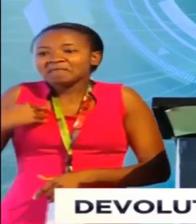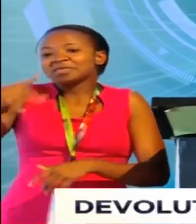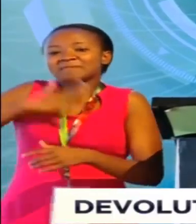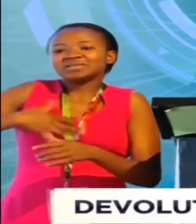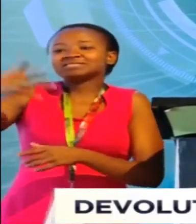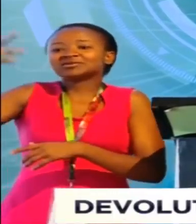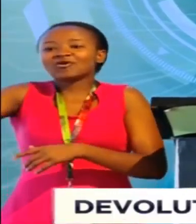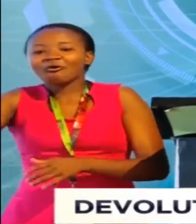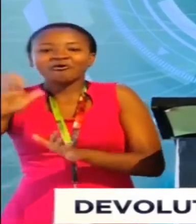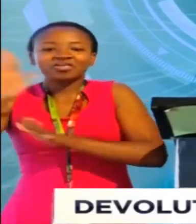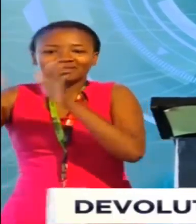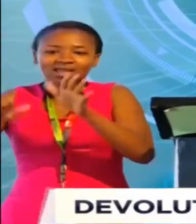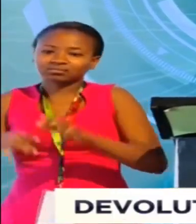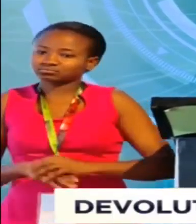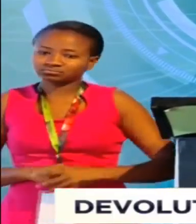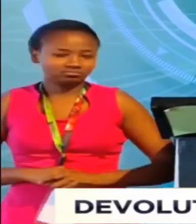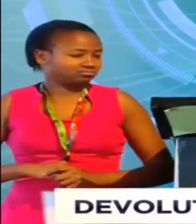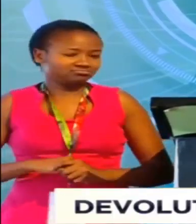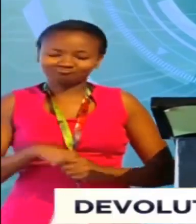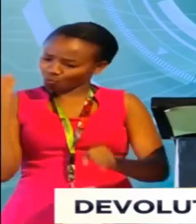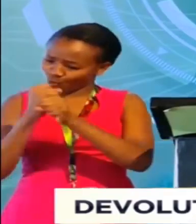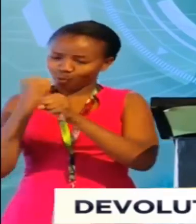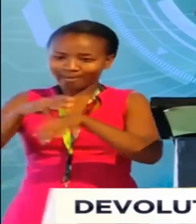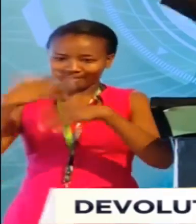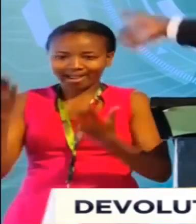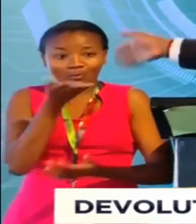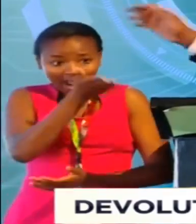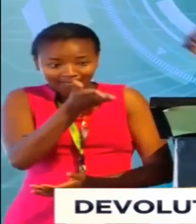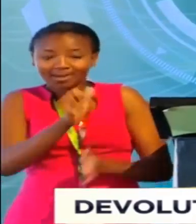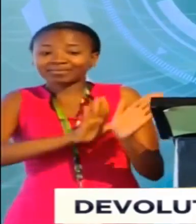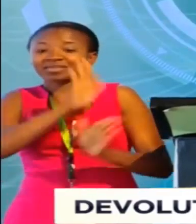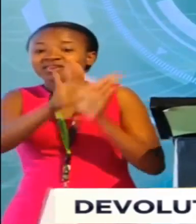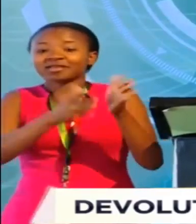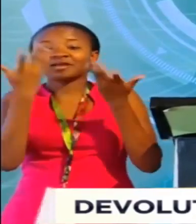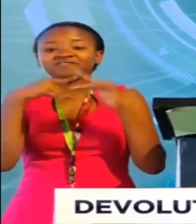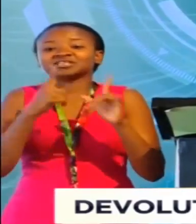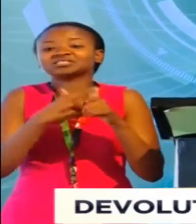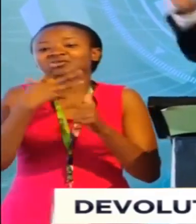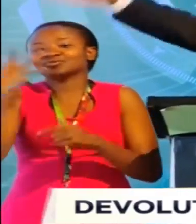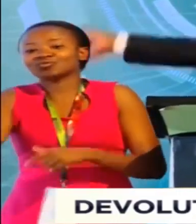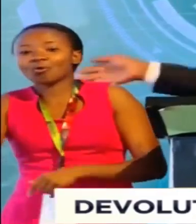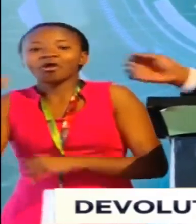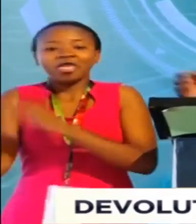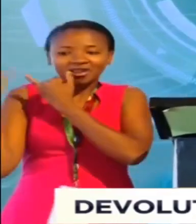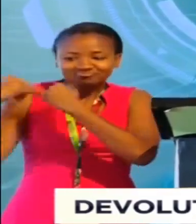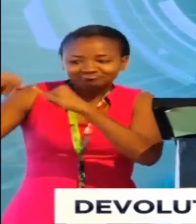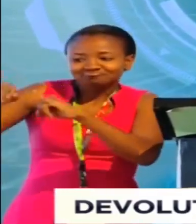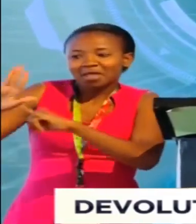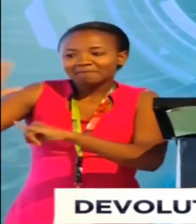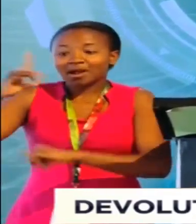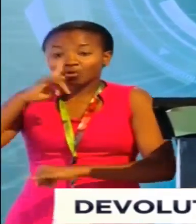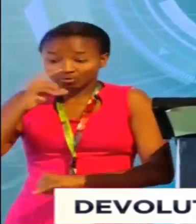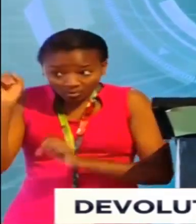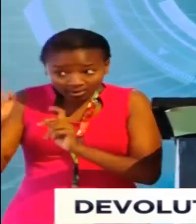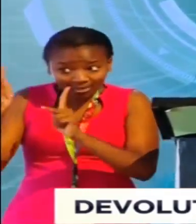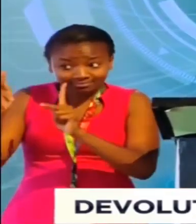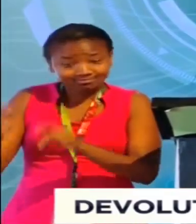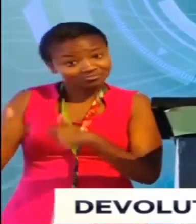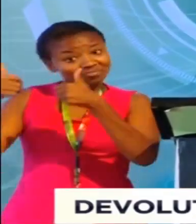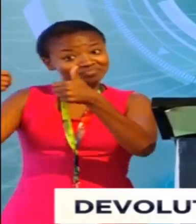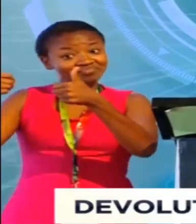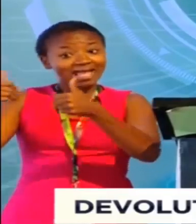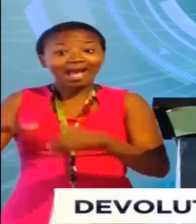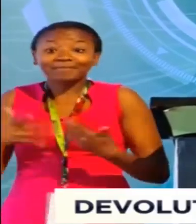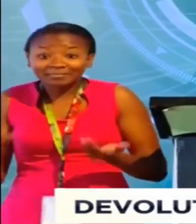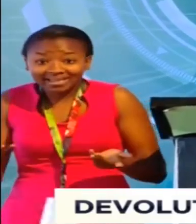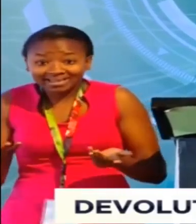hapa Kirinyaga hapa watakuonesha vile hiyo kazi inafanywa, ndio upeleke nyumbani ufundishe huko. Si namna hiyo? Au